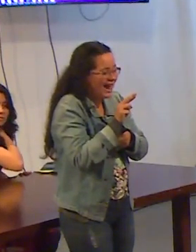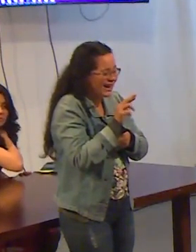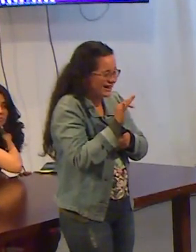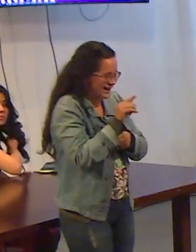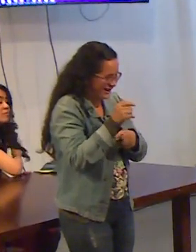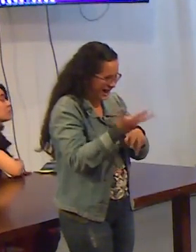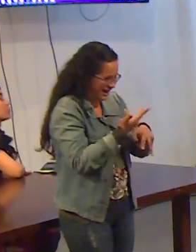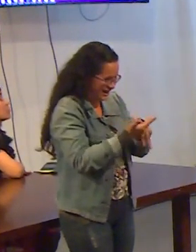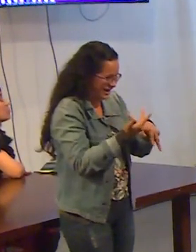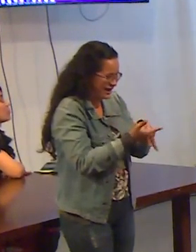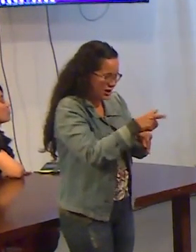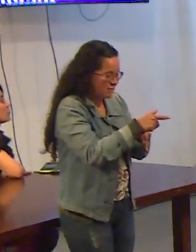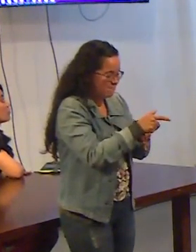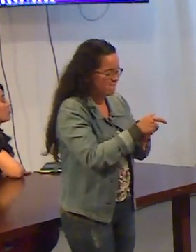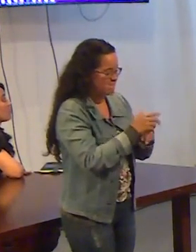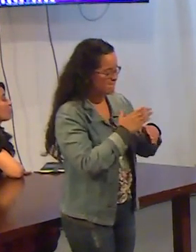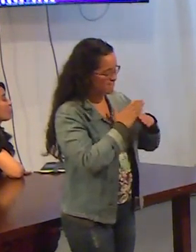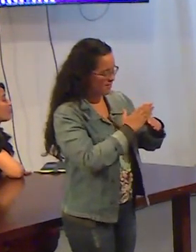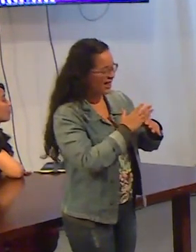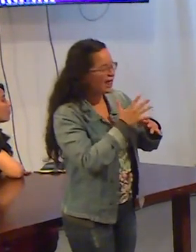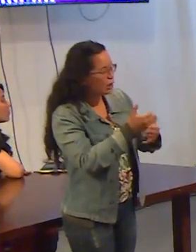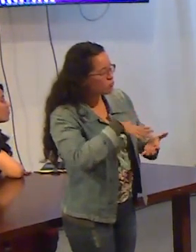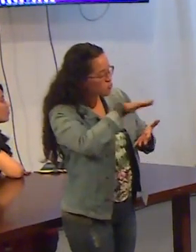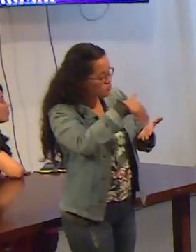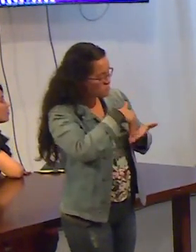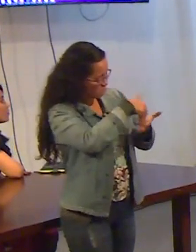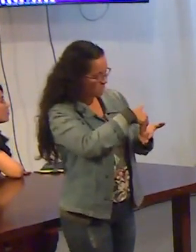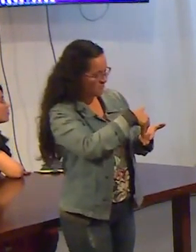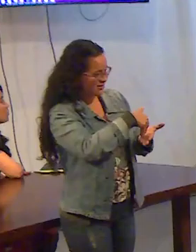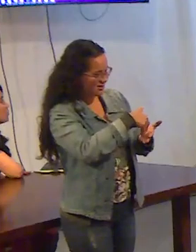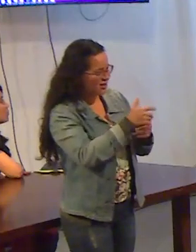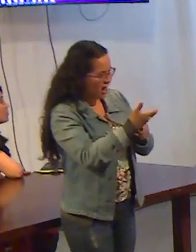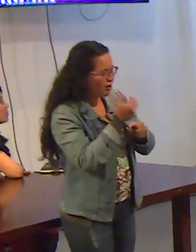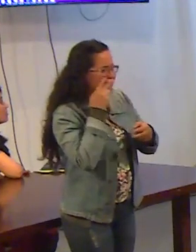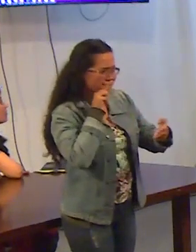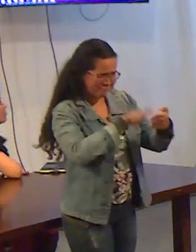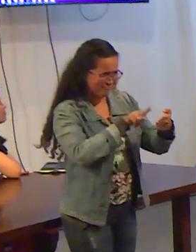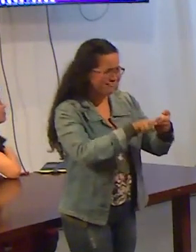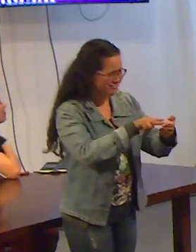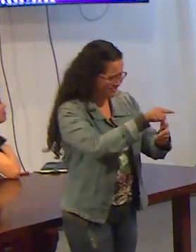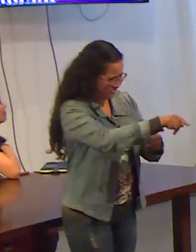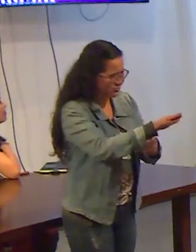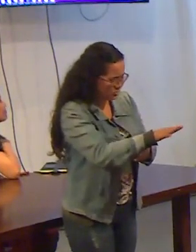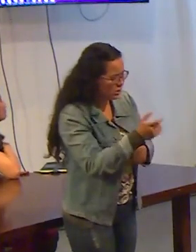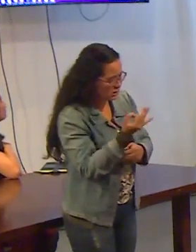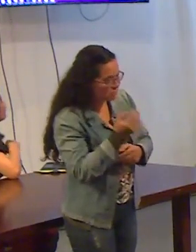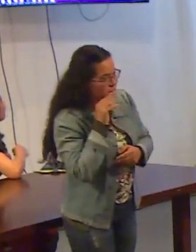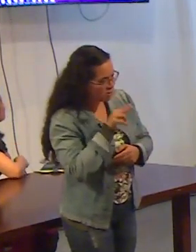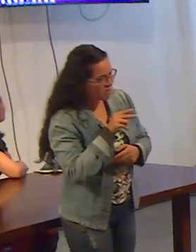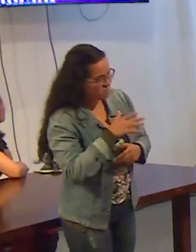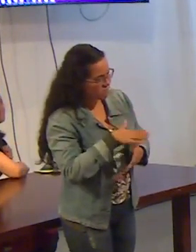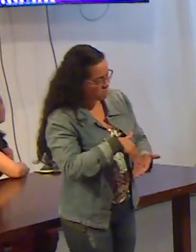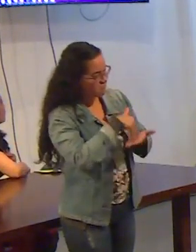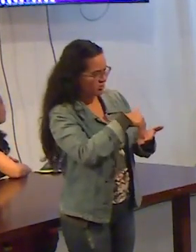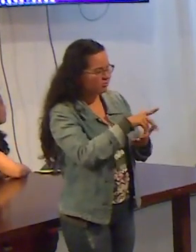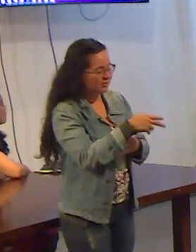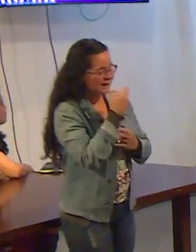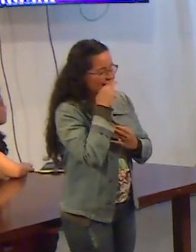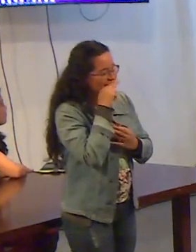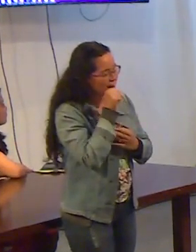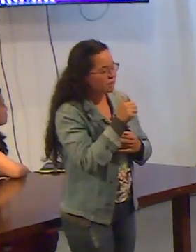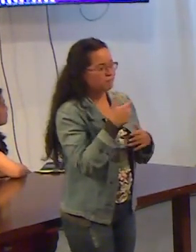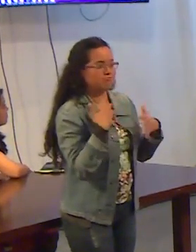defiende el arte desde que yo la conozco, por lo menos conmigo. Ha sido una niña muy,